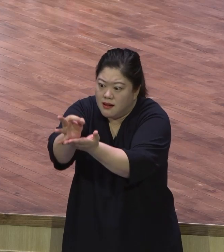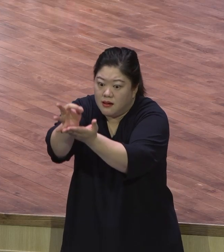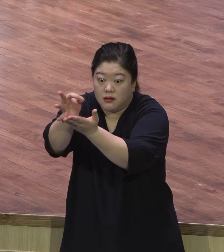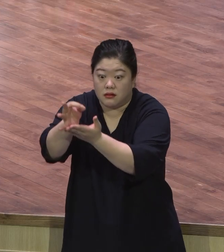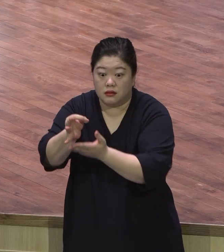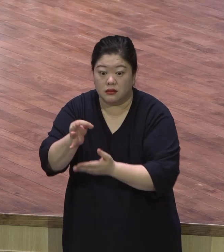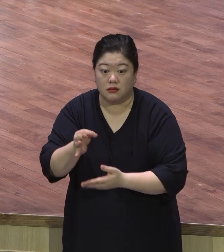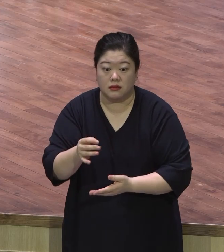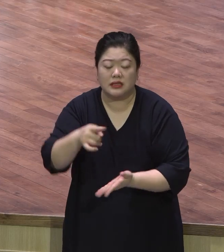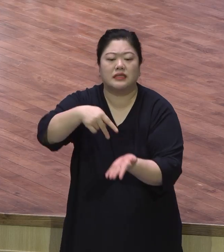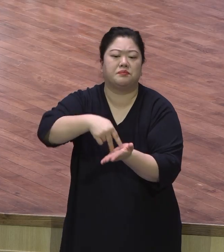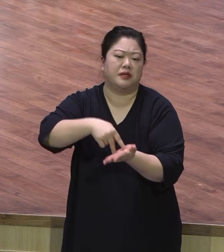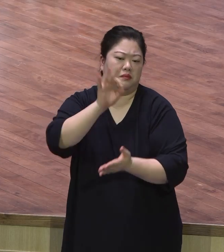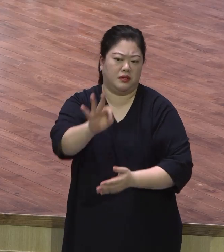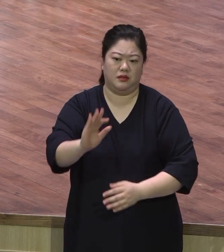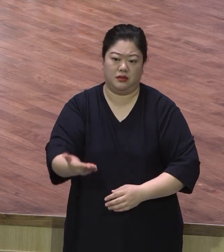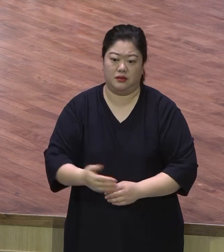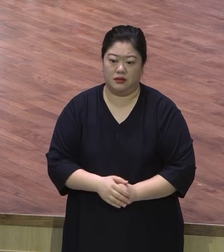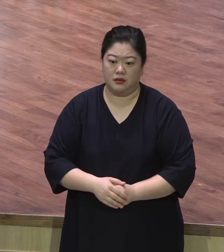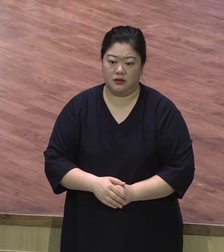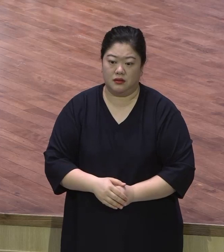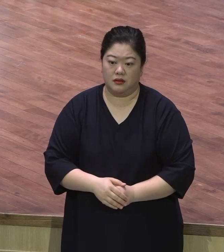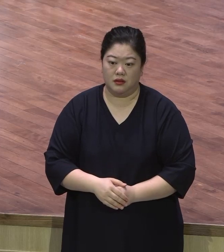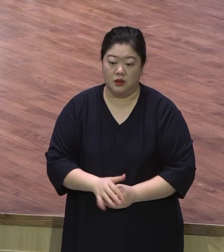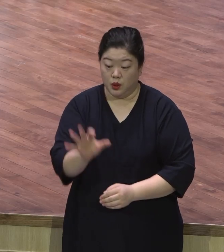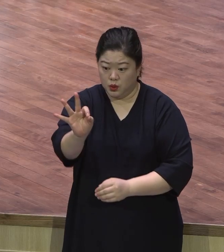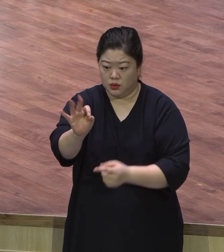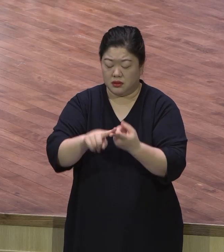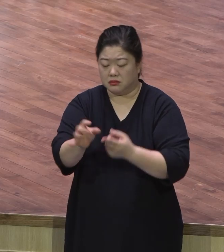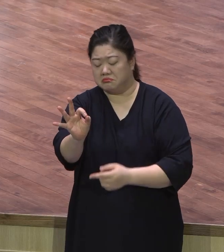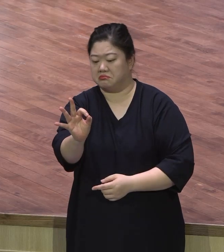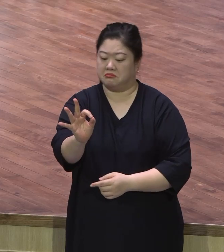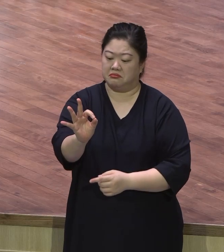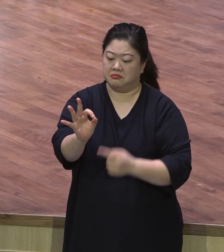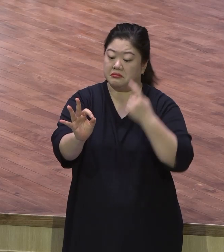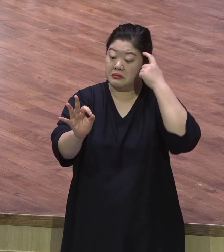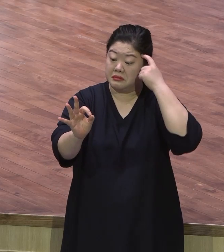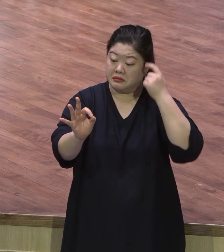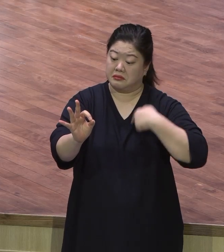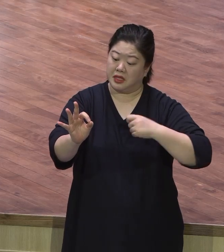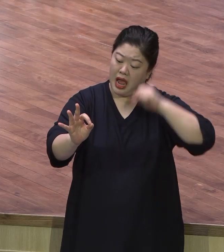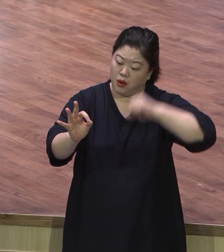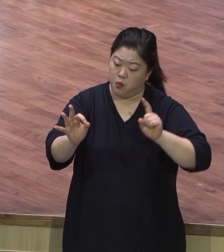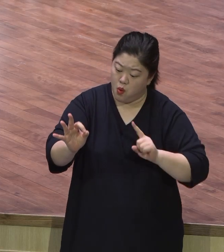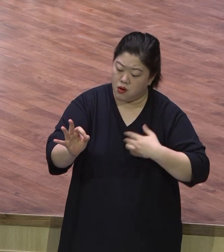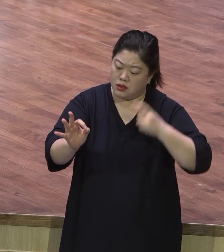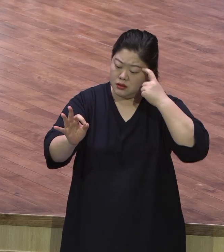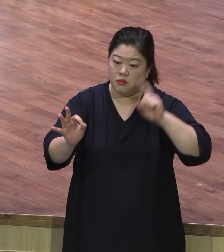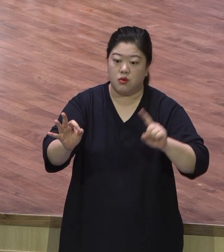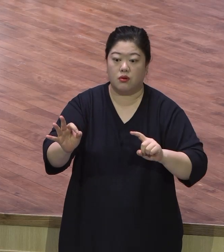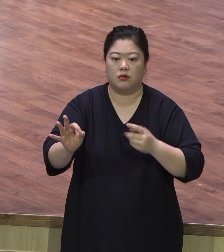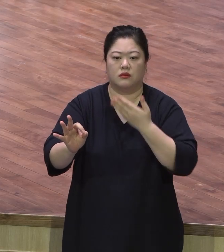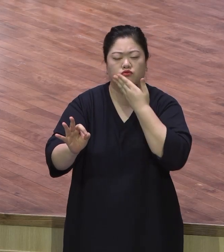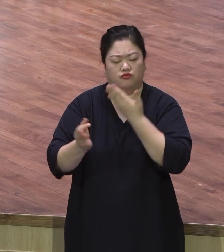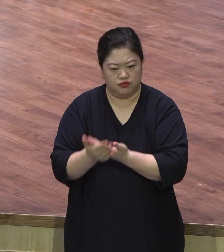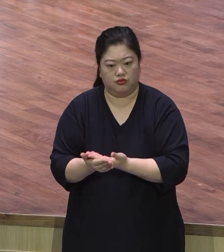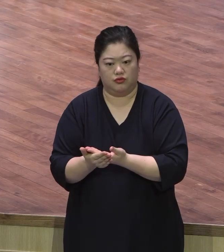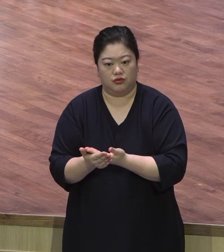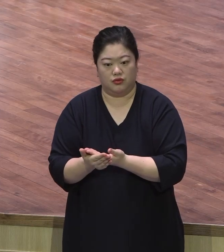바로 결정되면 어떤 시각이냐, 어떤 시각 어떤 생각으로, 어떤 가치관으로